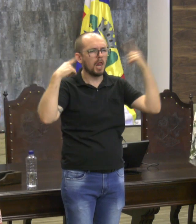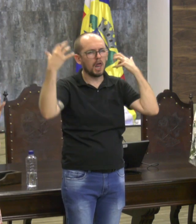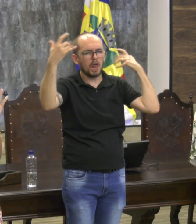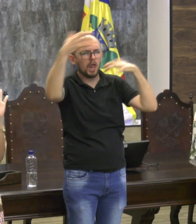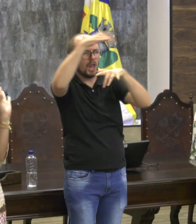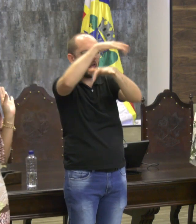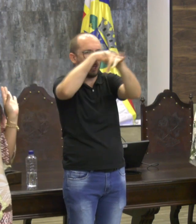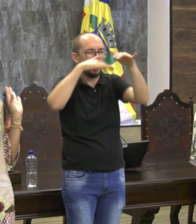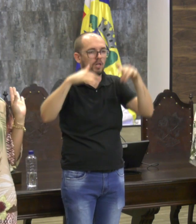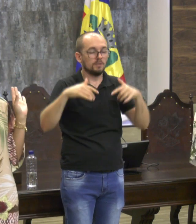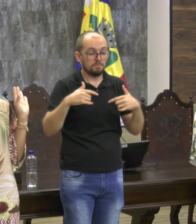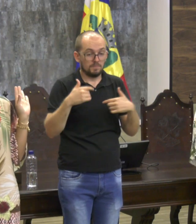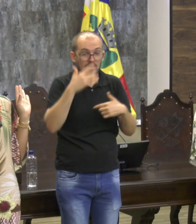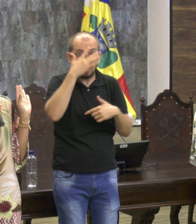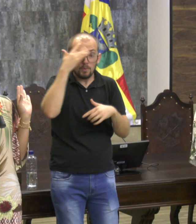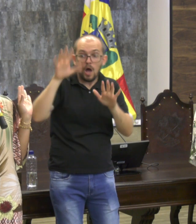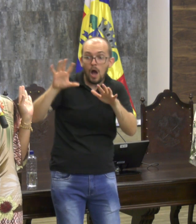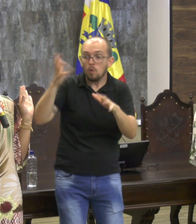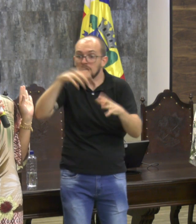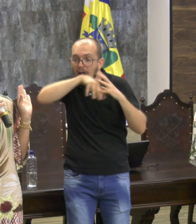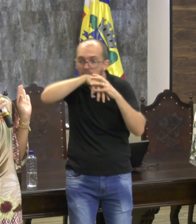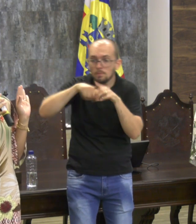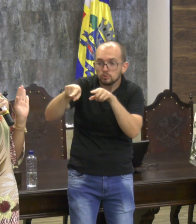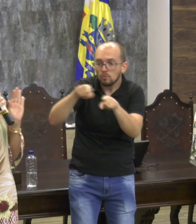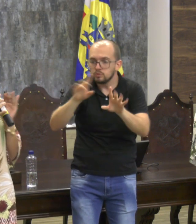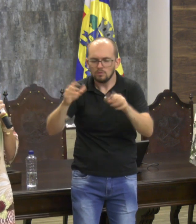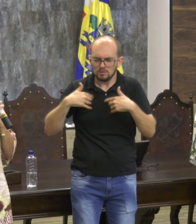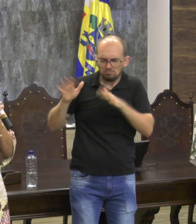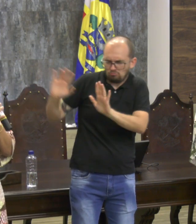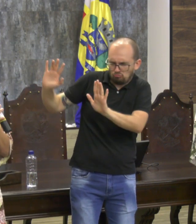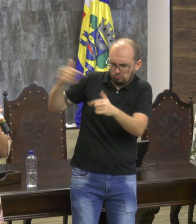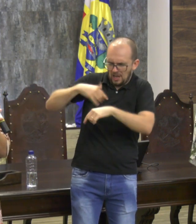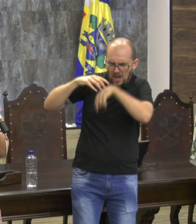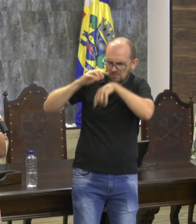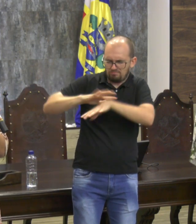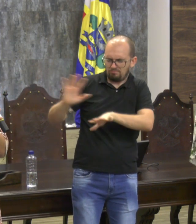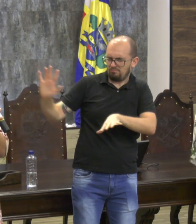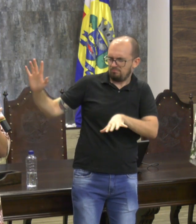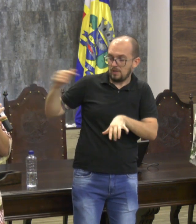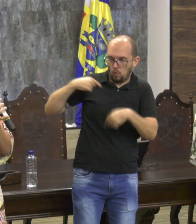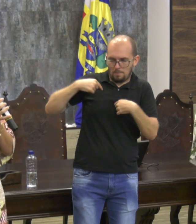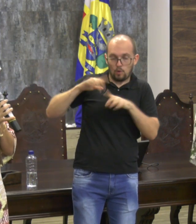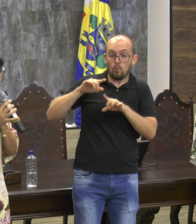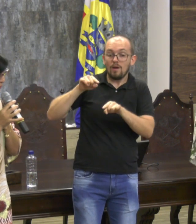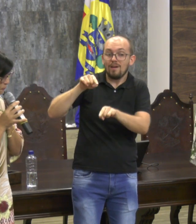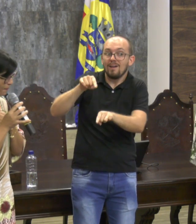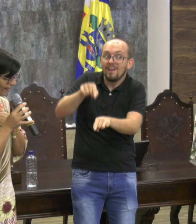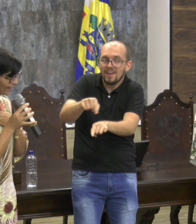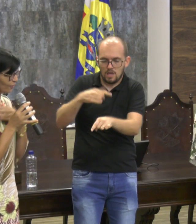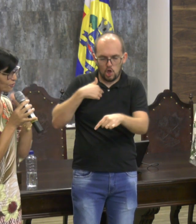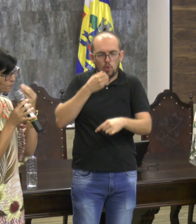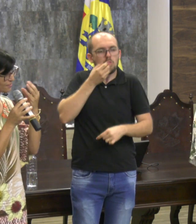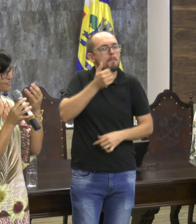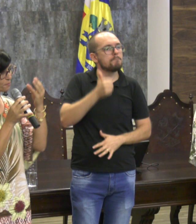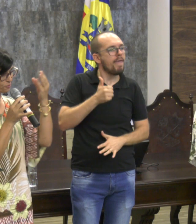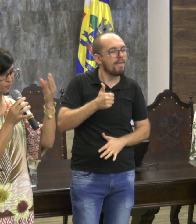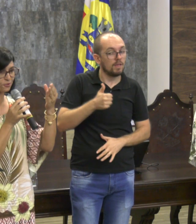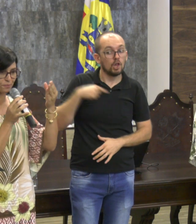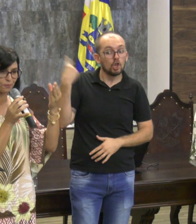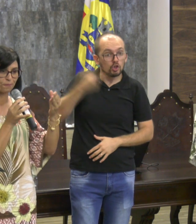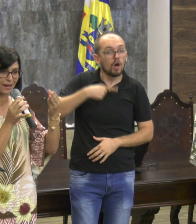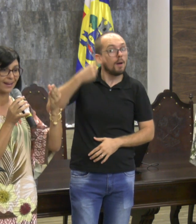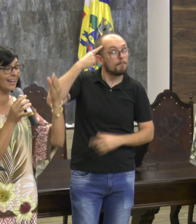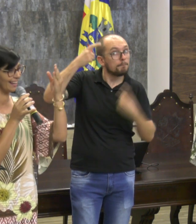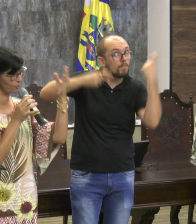pessoas todas preocupadas comigo. Eu falei, gente, por favor, não se preocupem comigo, né? Eu estou bem. Nós precisamos